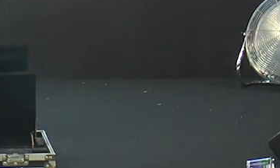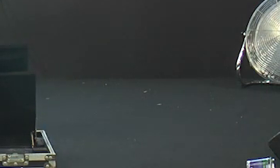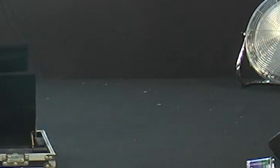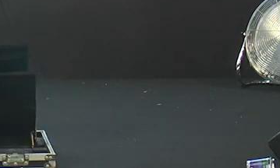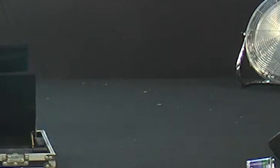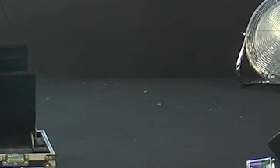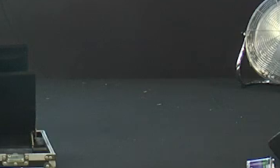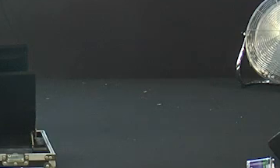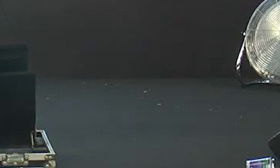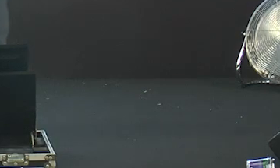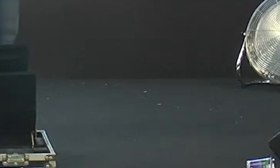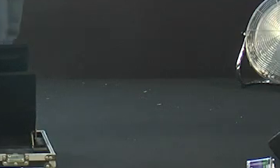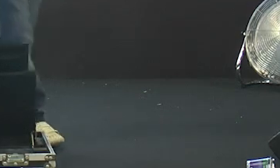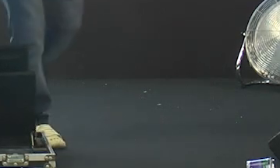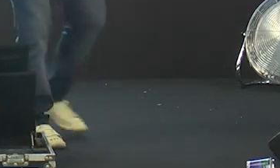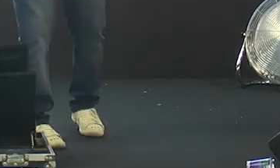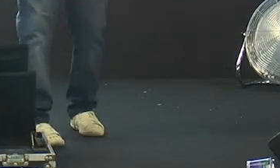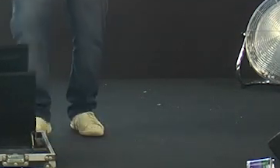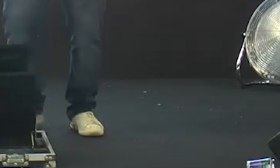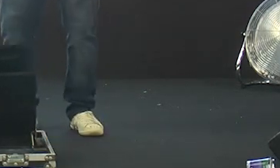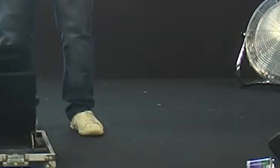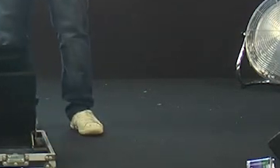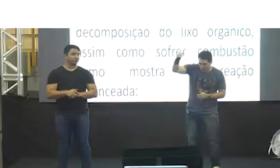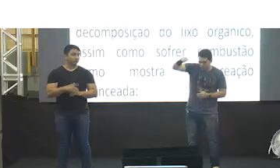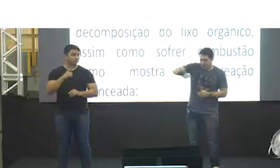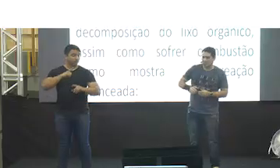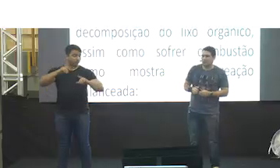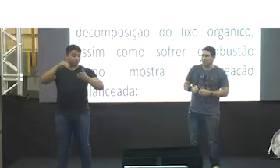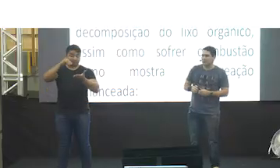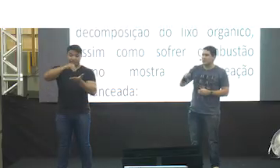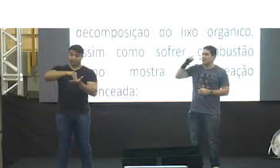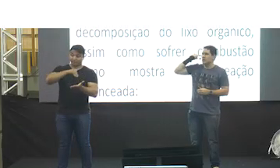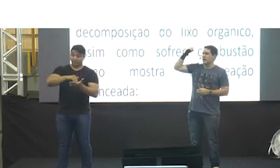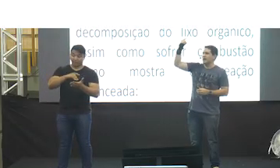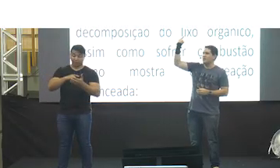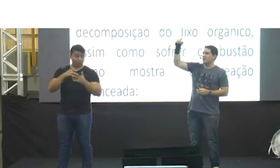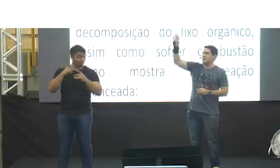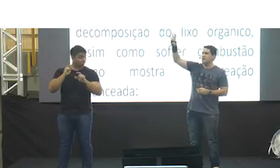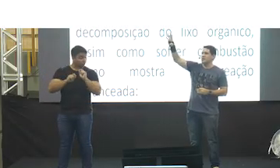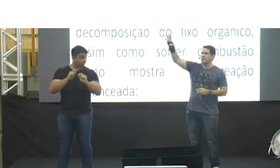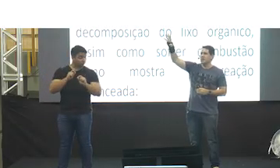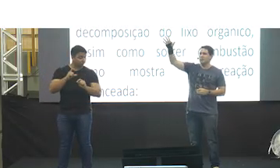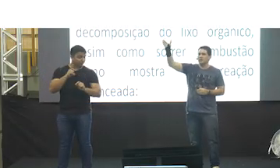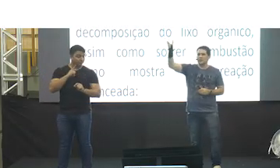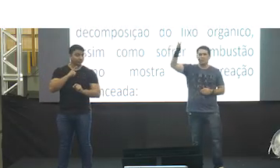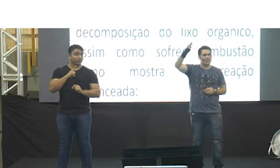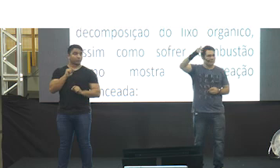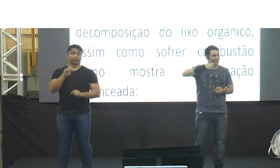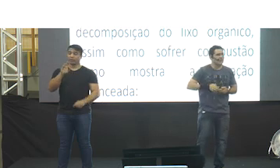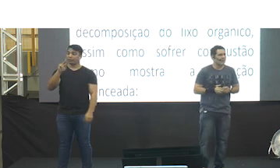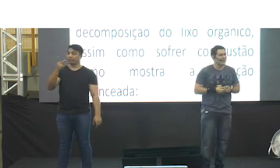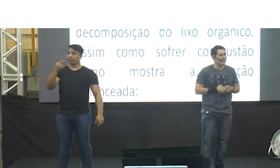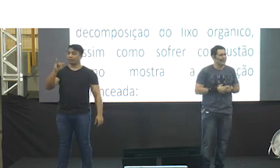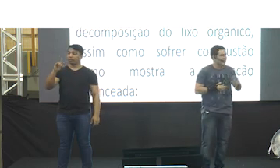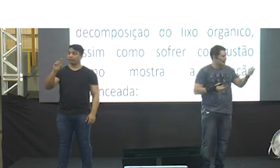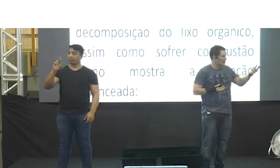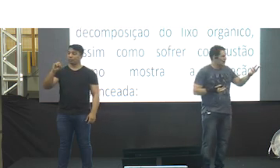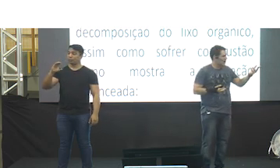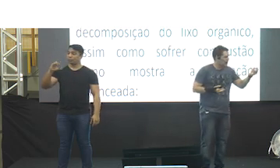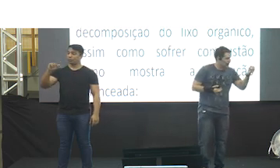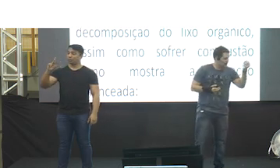verdade como é que cobra em provas. Presta atenção, O menor dos hidrocarbonetos, relembrando, hidrocarboneto, química